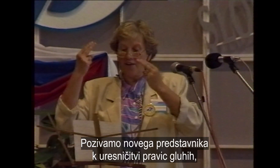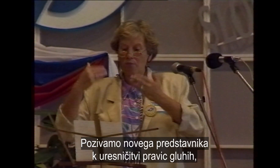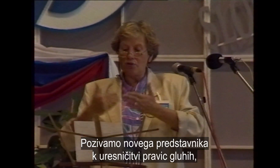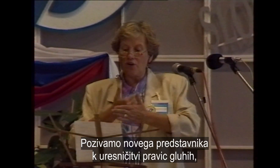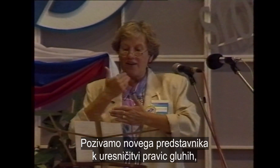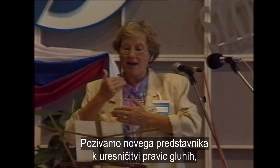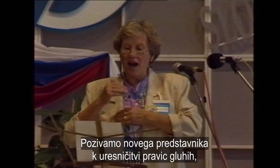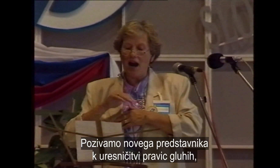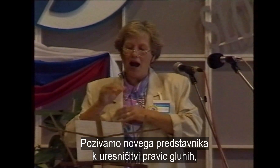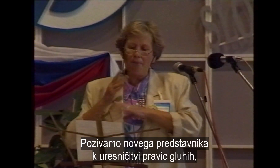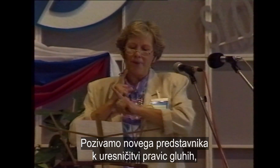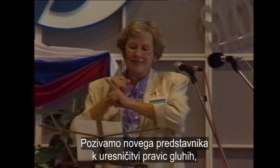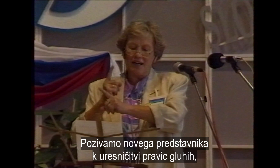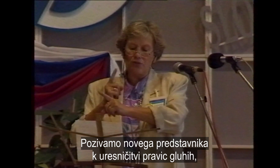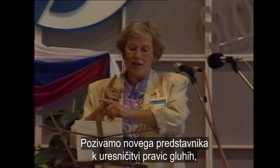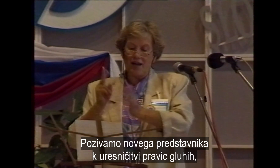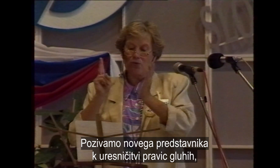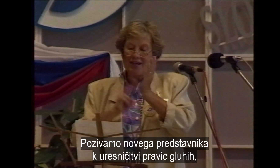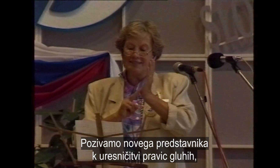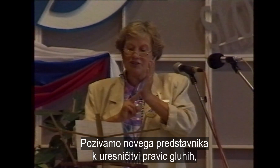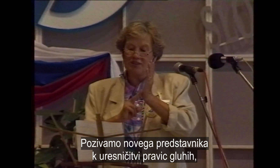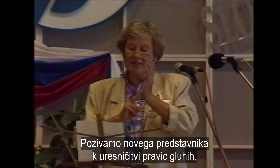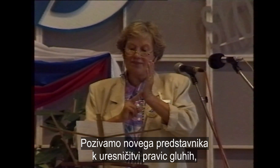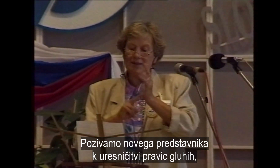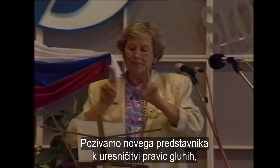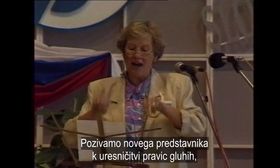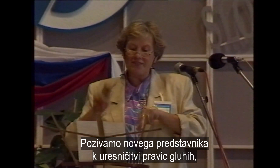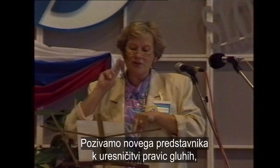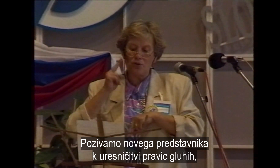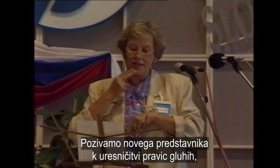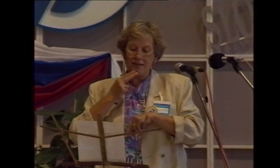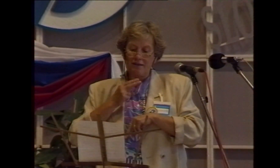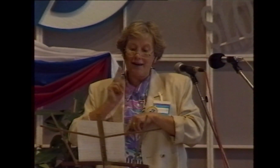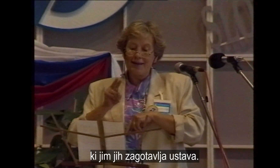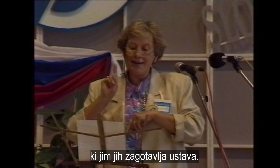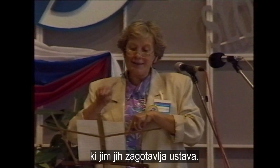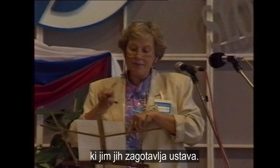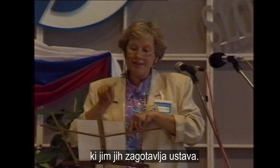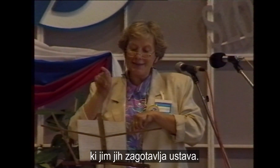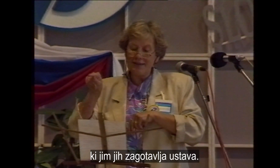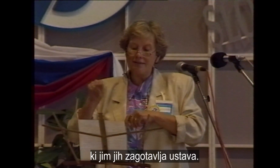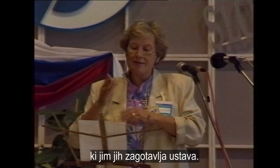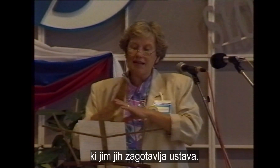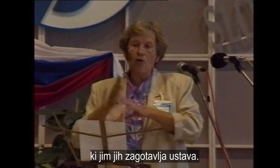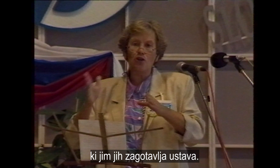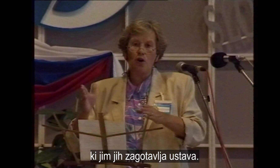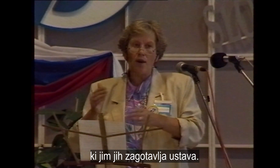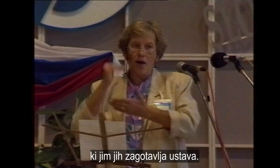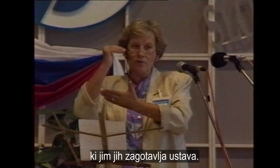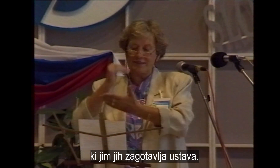Pozivamo novega ambasadora korisniki pripraviti drugi, ki jim zagotavlja